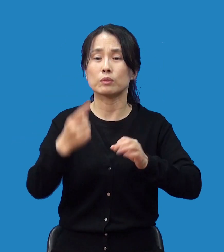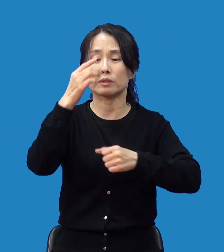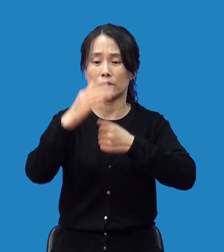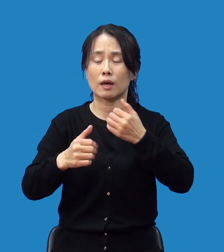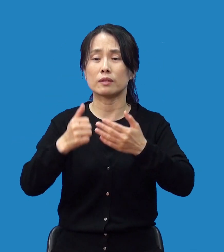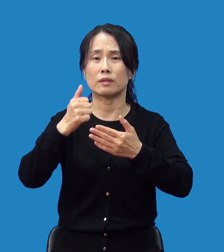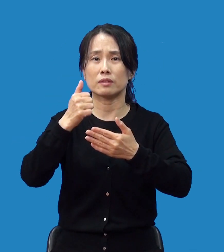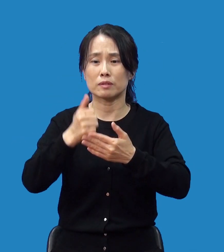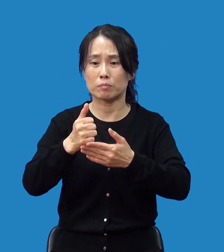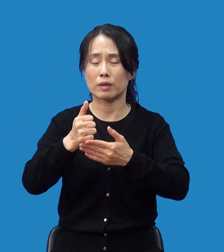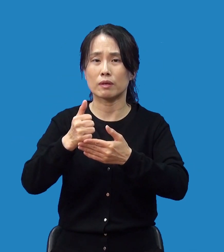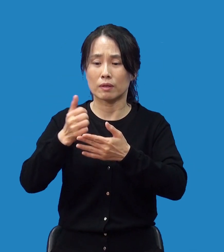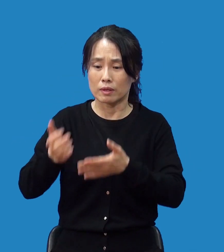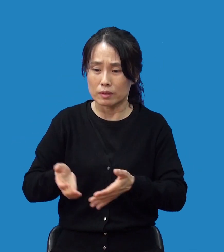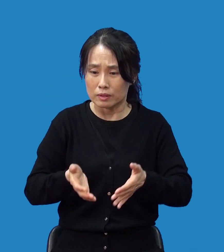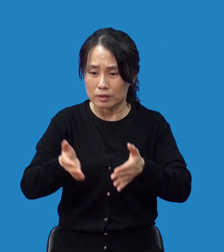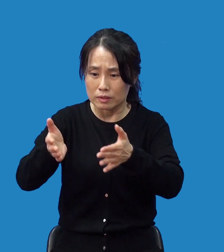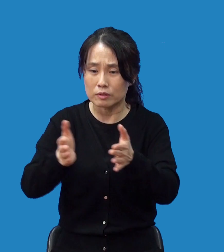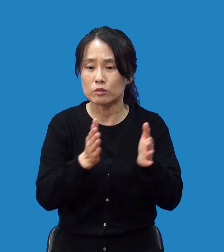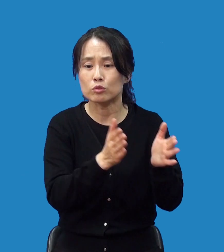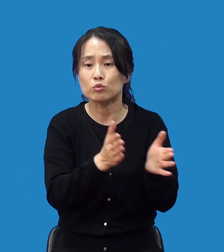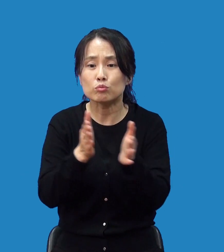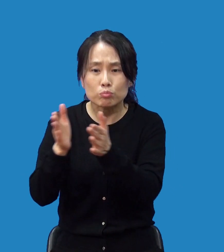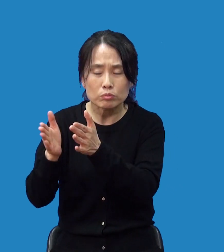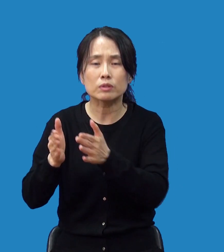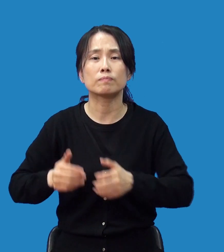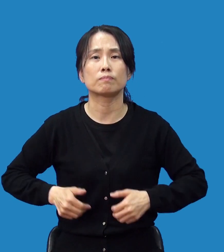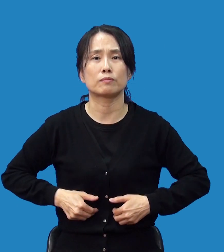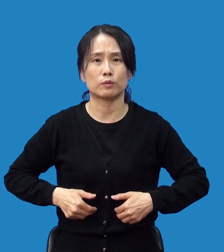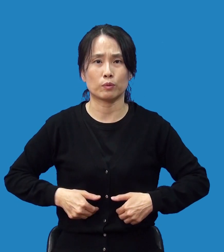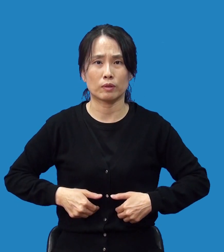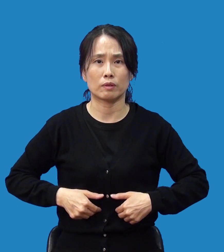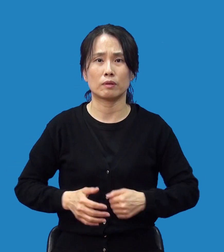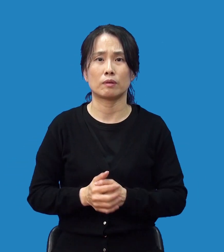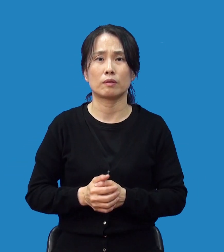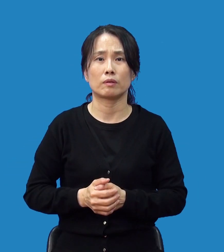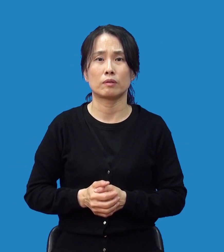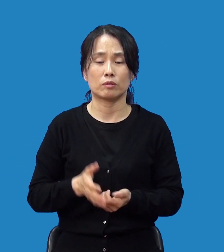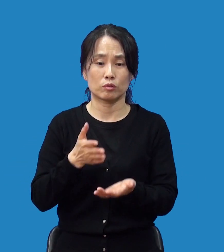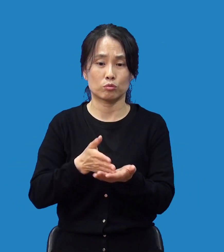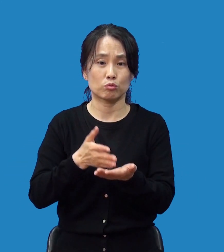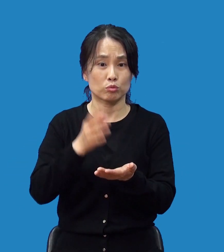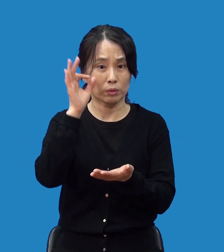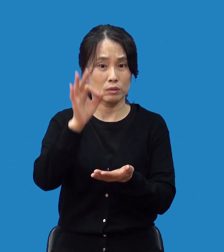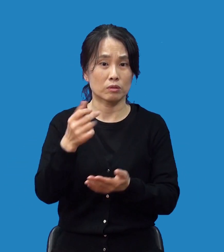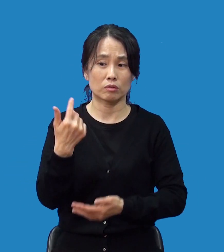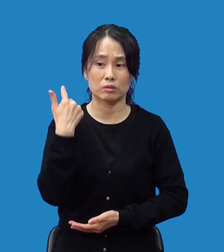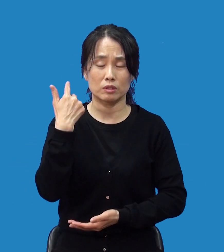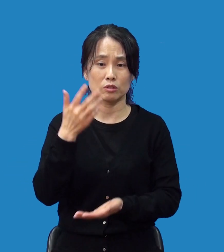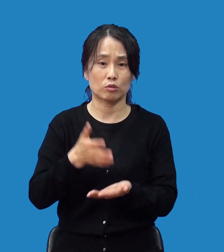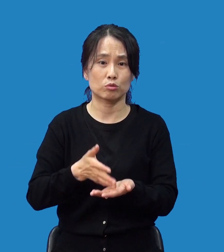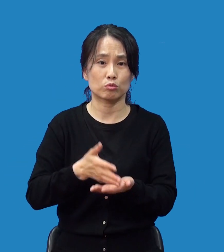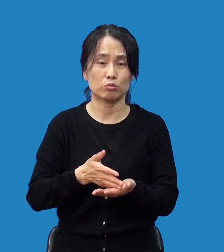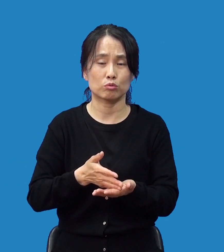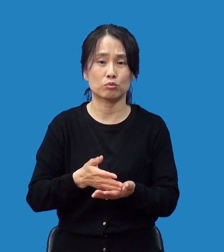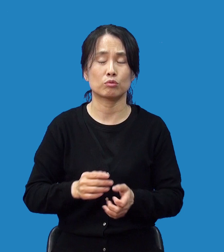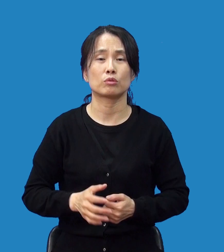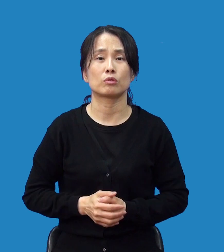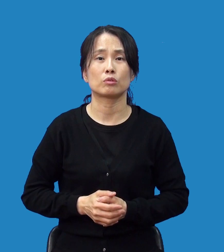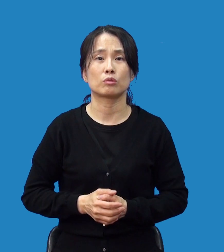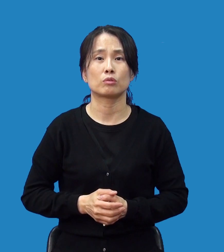하나님이 걸어오시는 길을 준비해야 하지 않습니까? 여러분 뉴스 보셨죠? 지난주에 29일